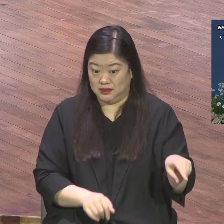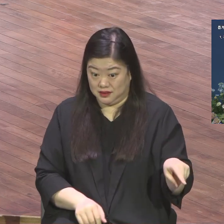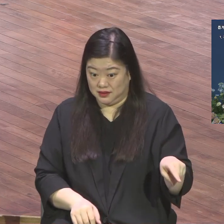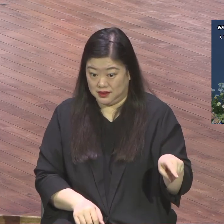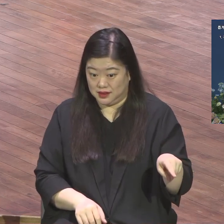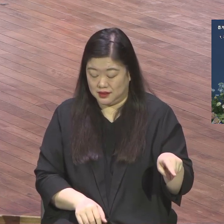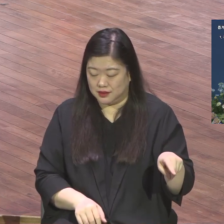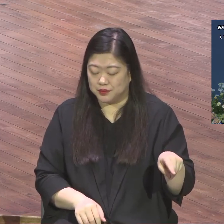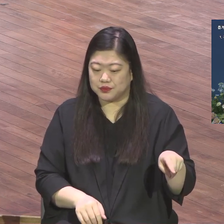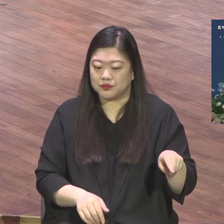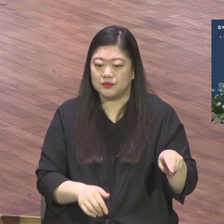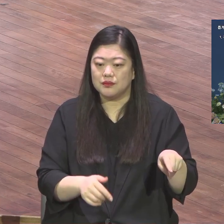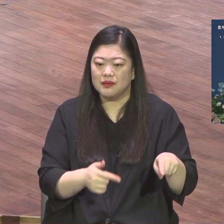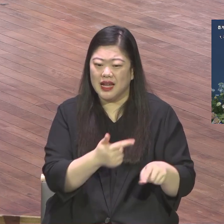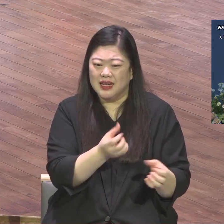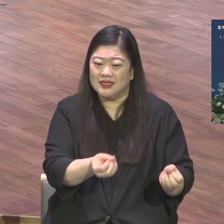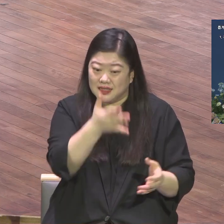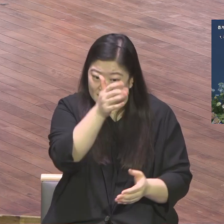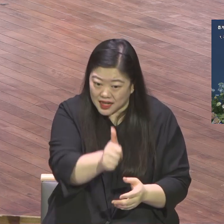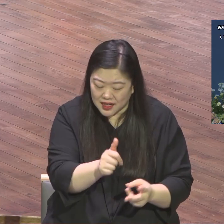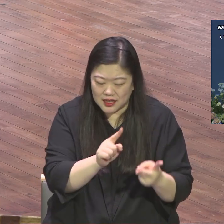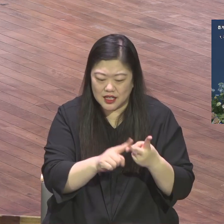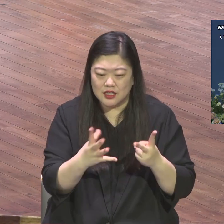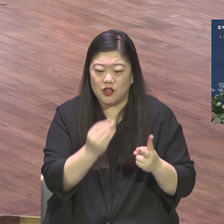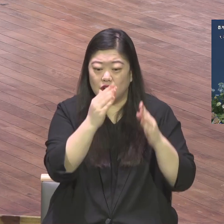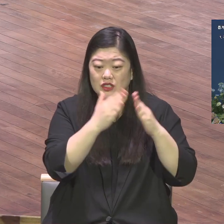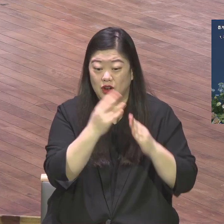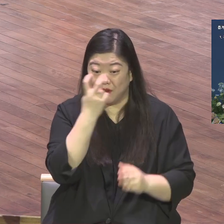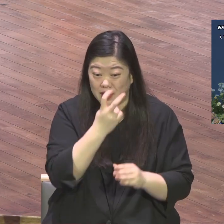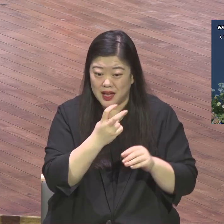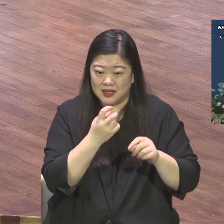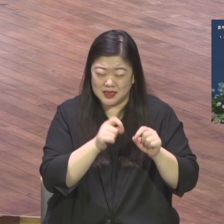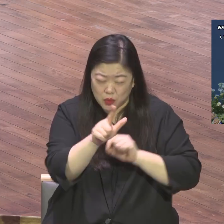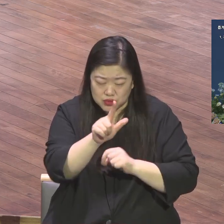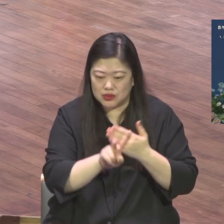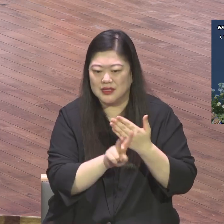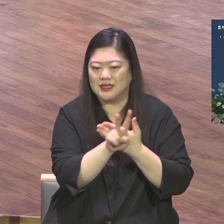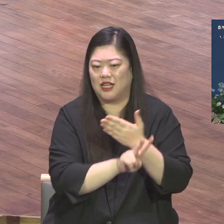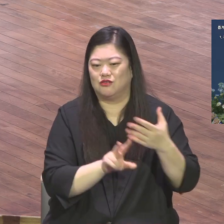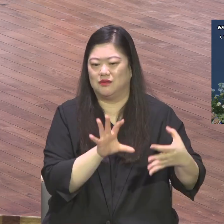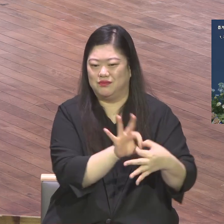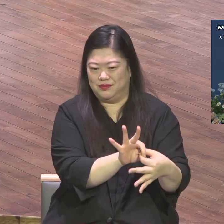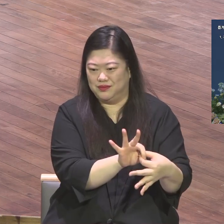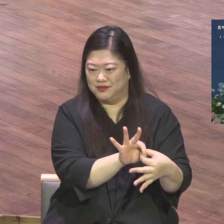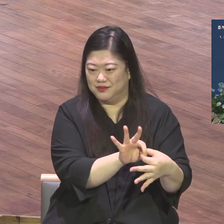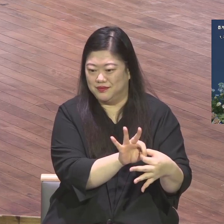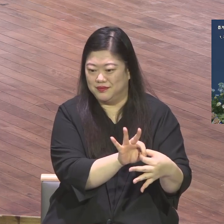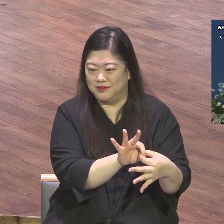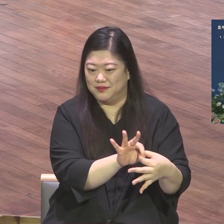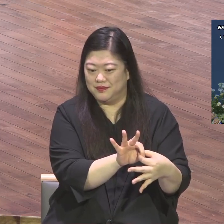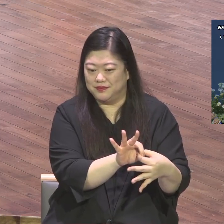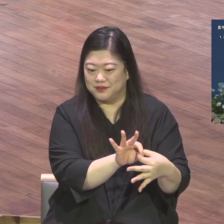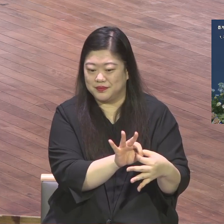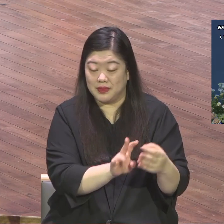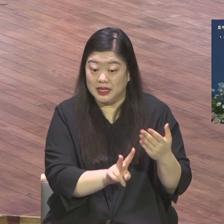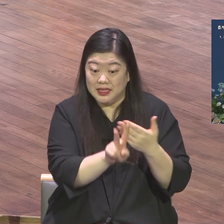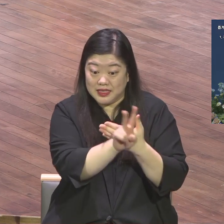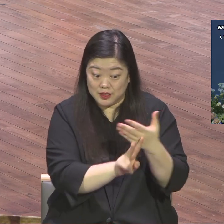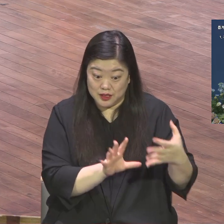사실 당시의 제사장들이나 경비대장도 다 사두개파 출신이에요. 그러니까 이들의